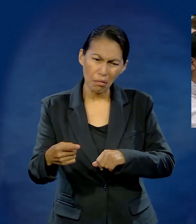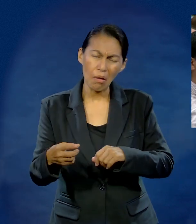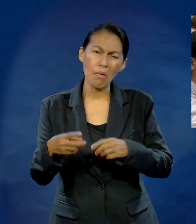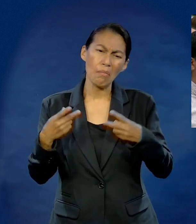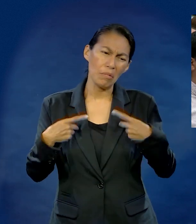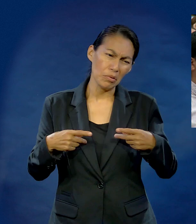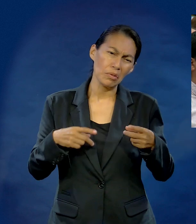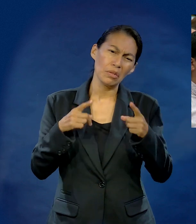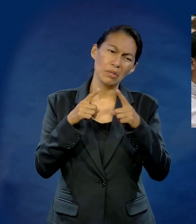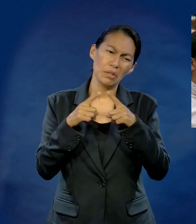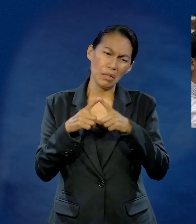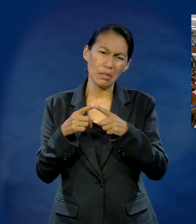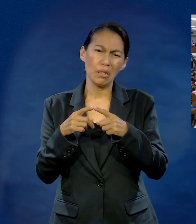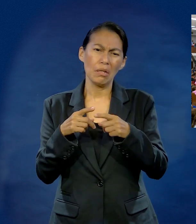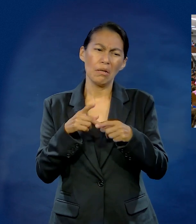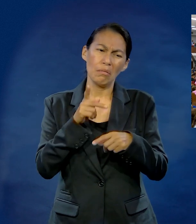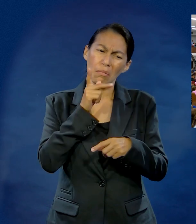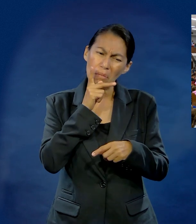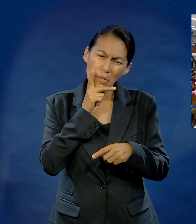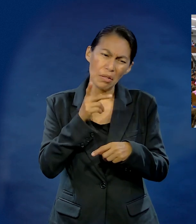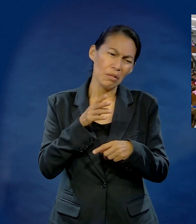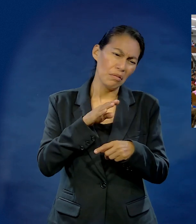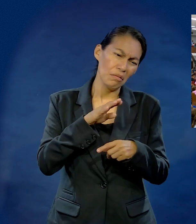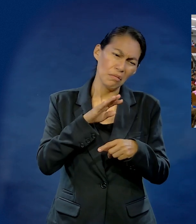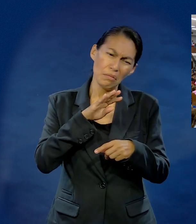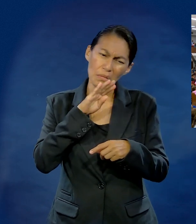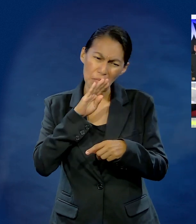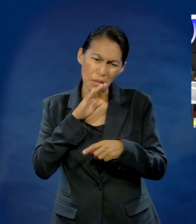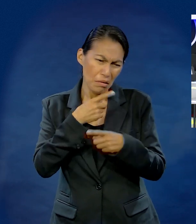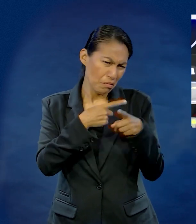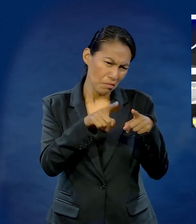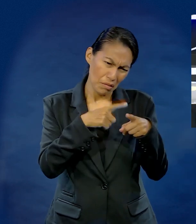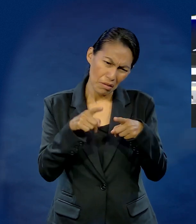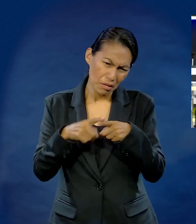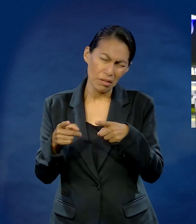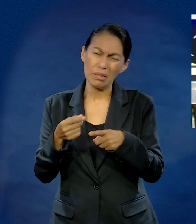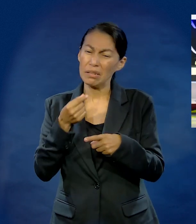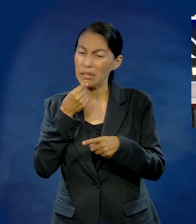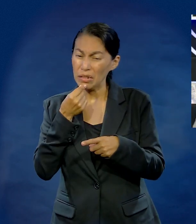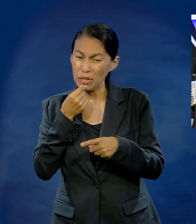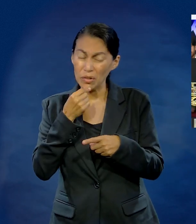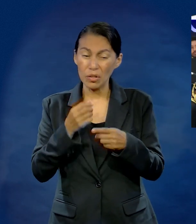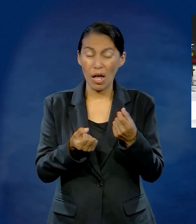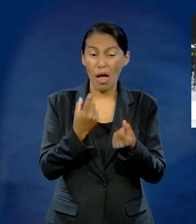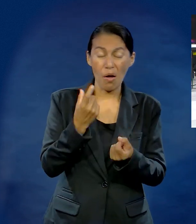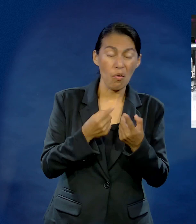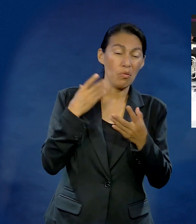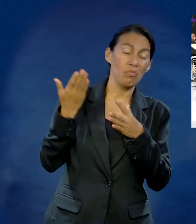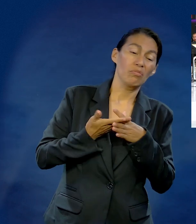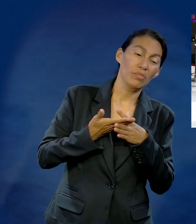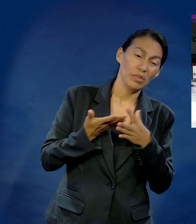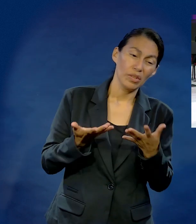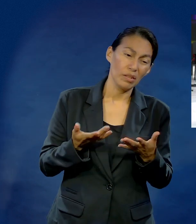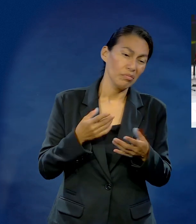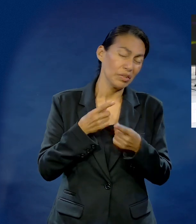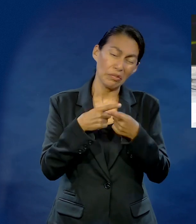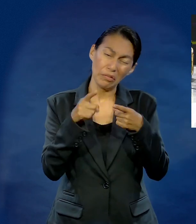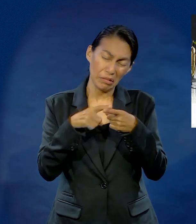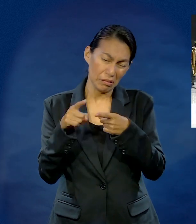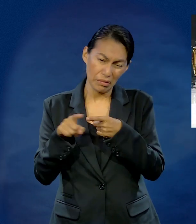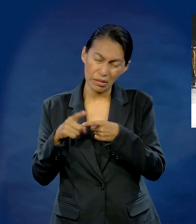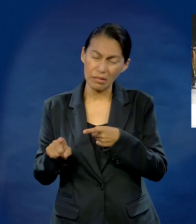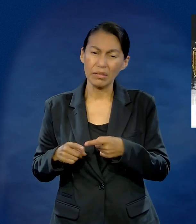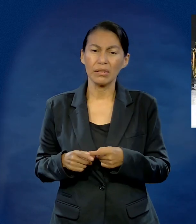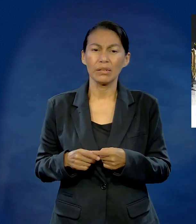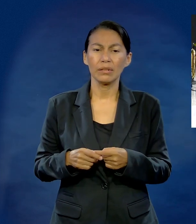pastor, ya váyase. Eran amigos de amigos, miembros de iglesia, papás, simpatizantes, niños,